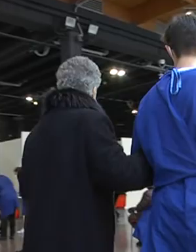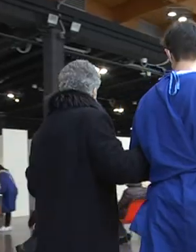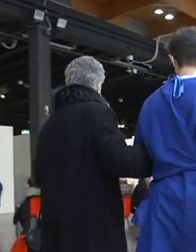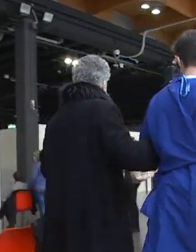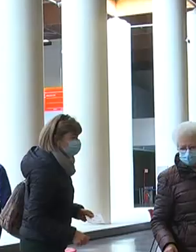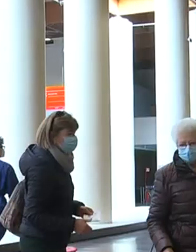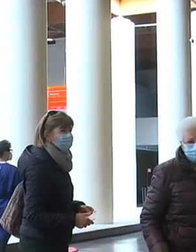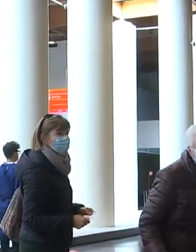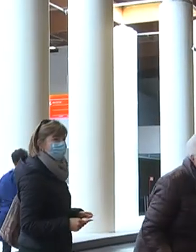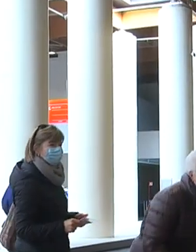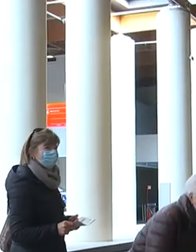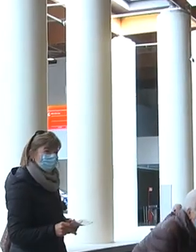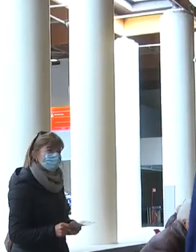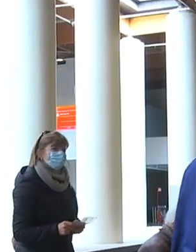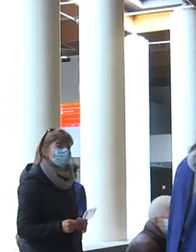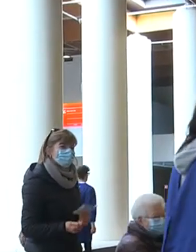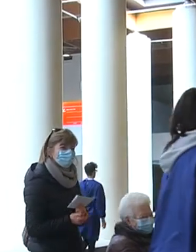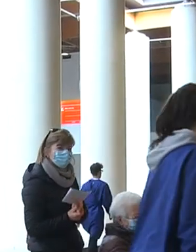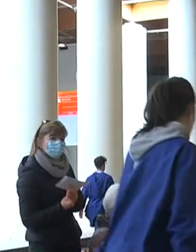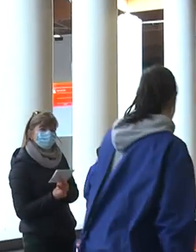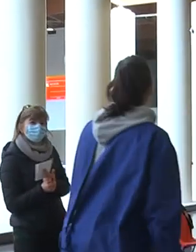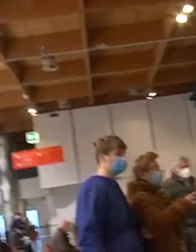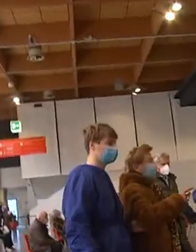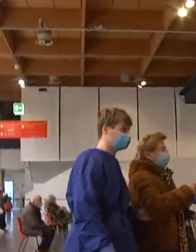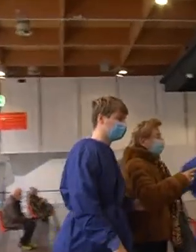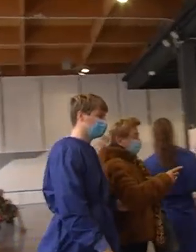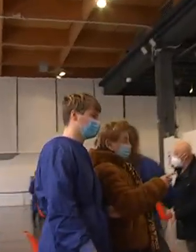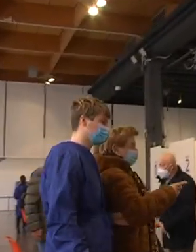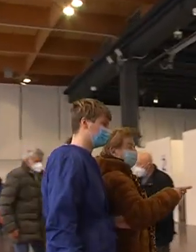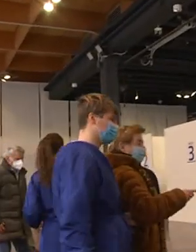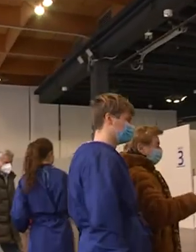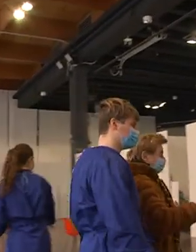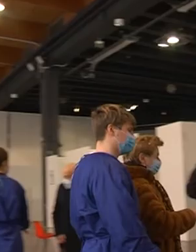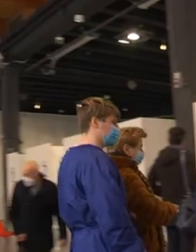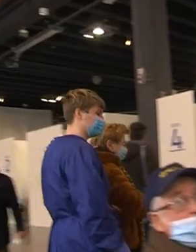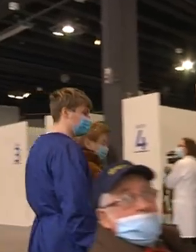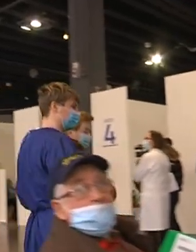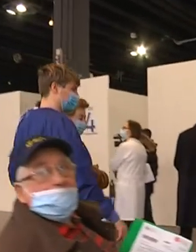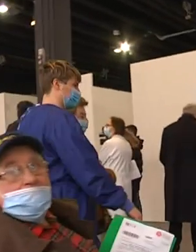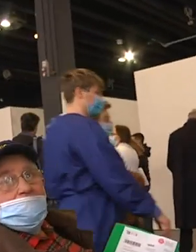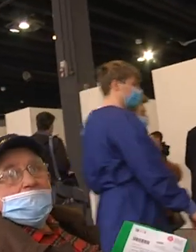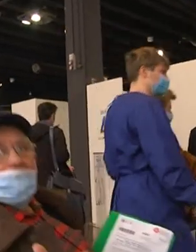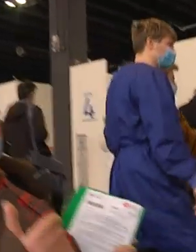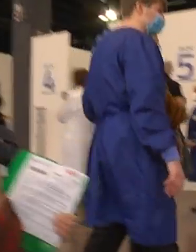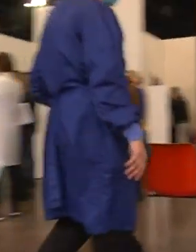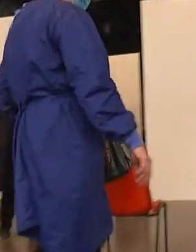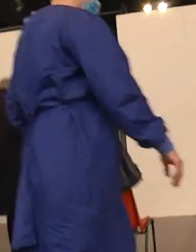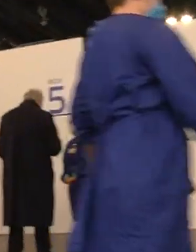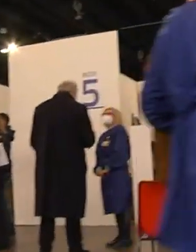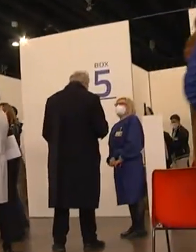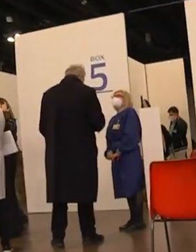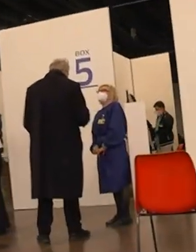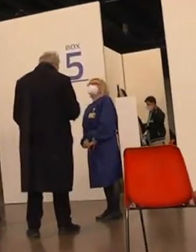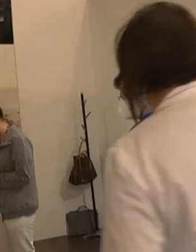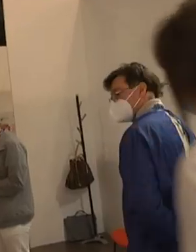da aprile. Ora si tratta di mettere a punto un'organizzazione che permetta una grande potenza di fuoco, con centri vaccinali aperti